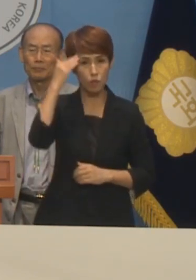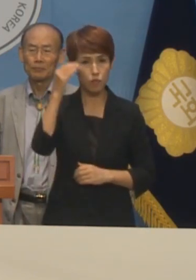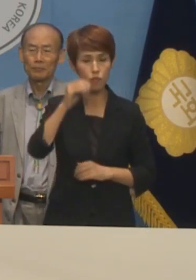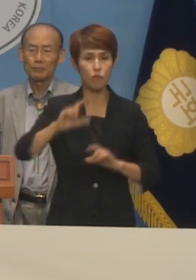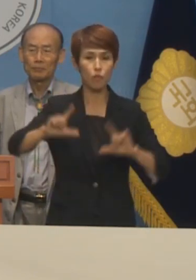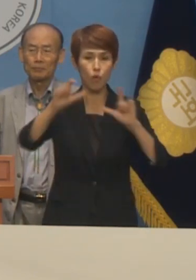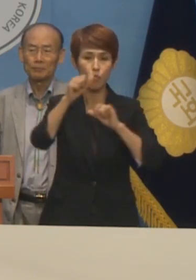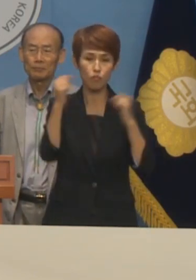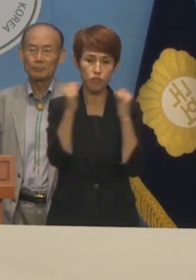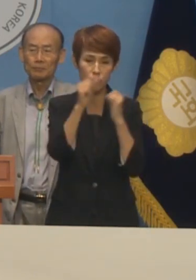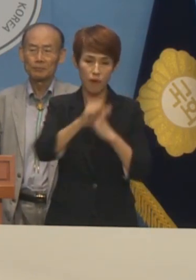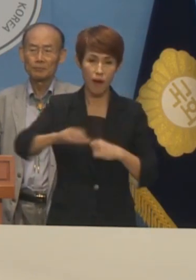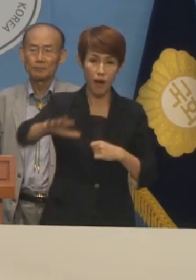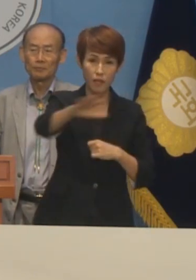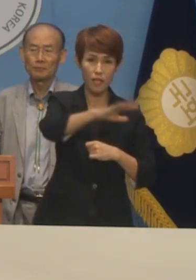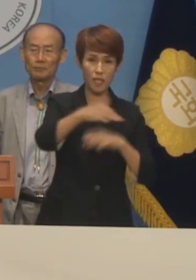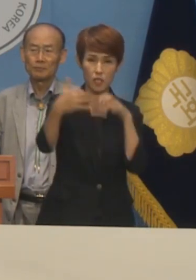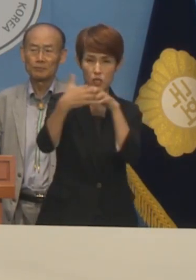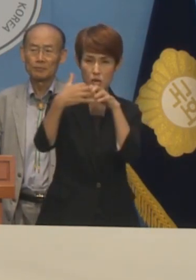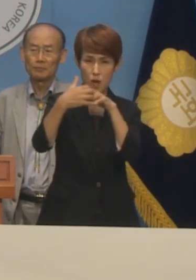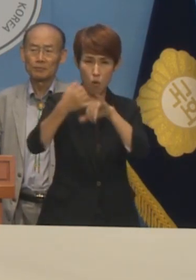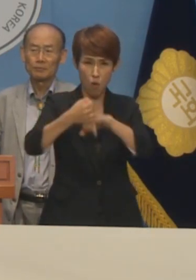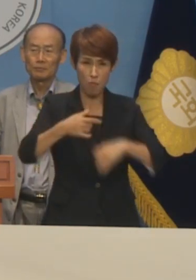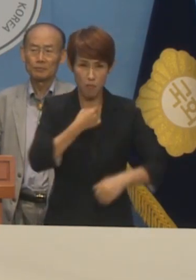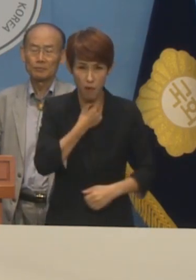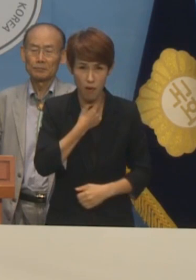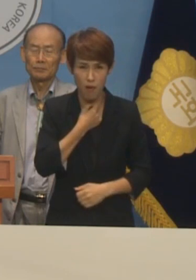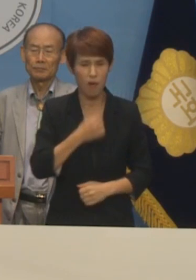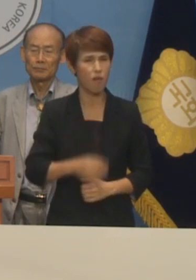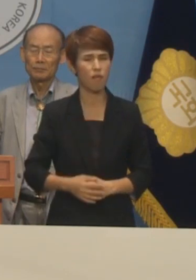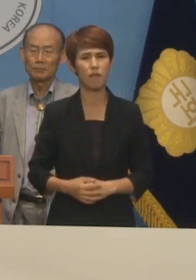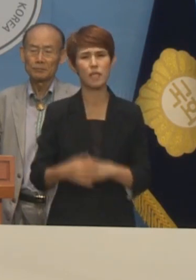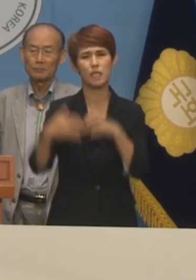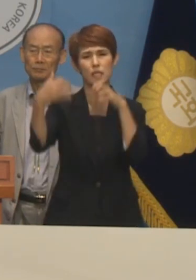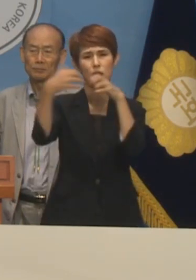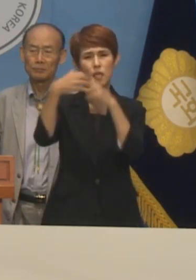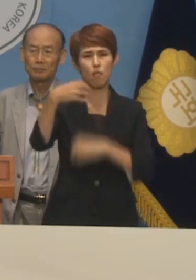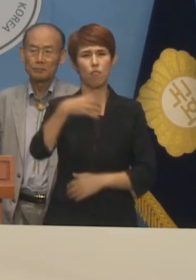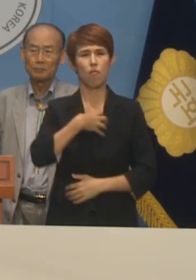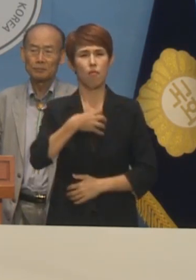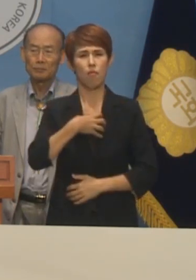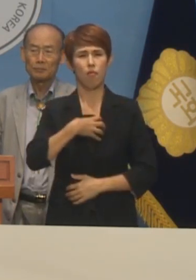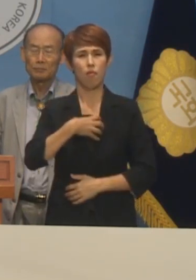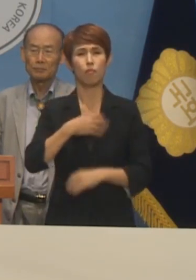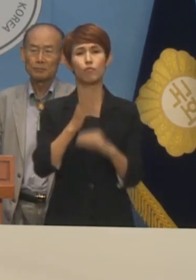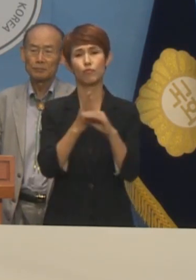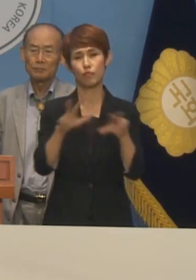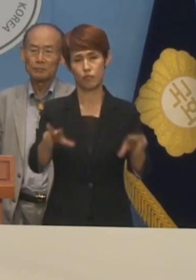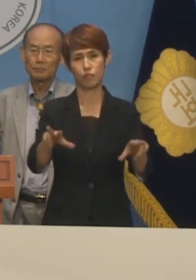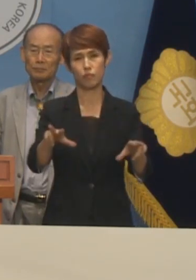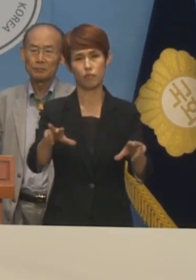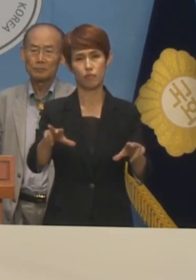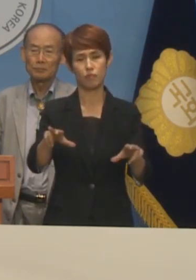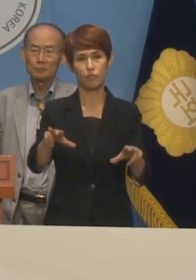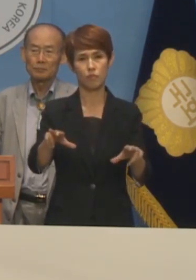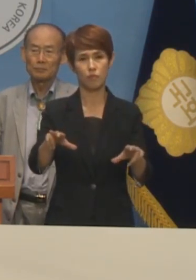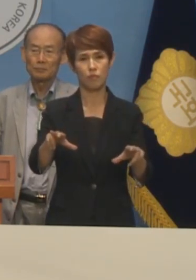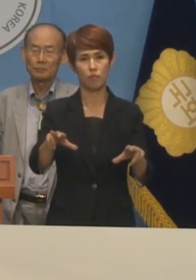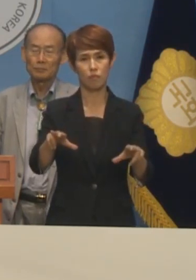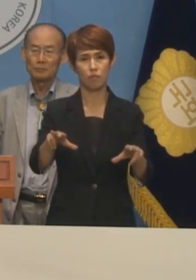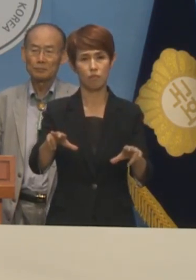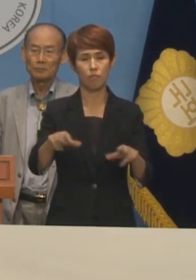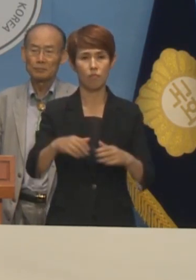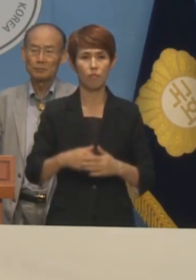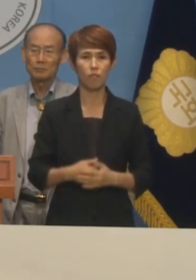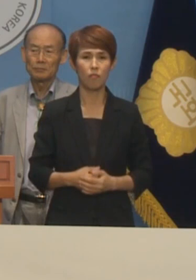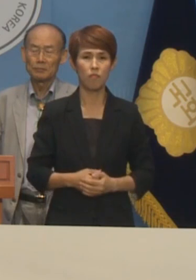전쟁은 필연적으로 발발할 것인가? 지금 전쟁위기가 점점 고조되는 상황에서